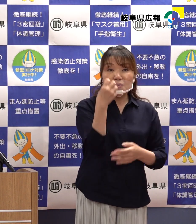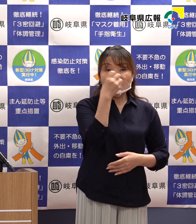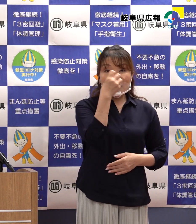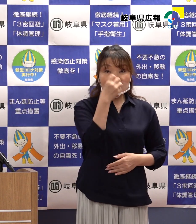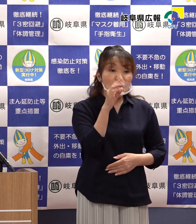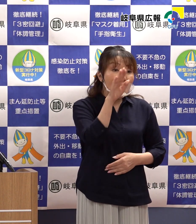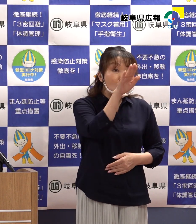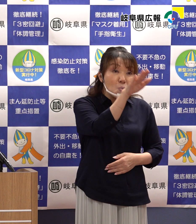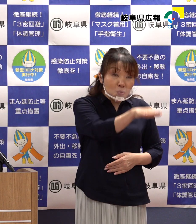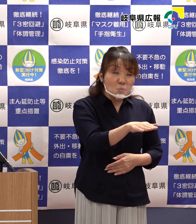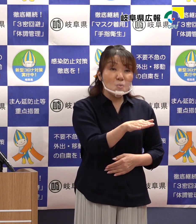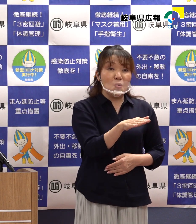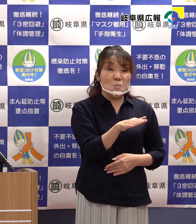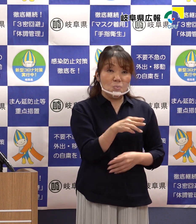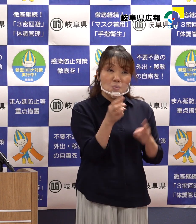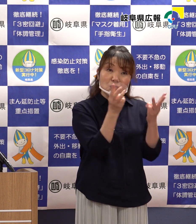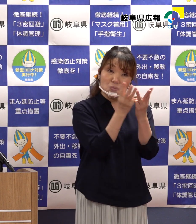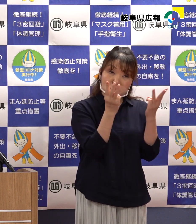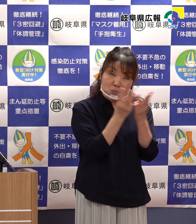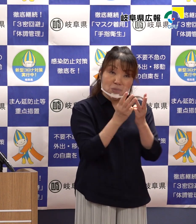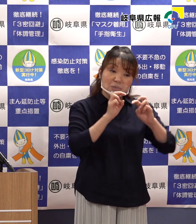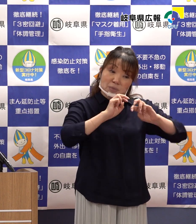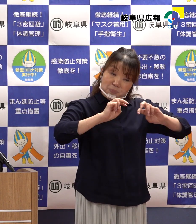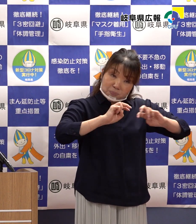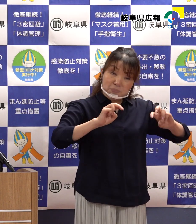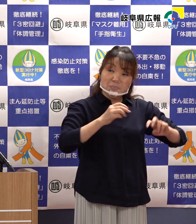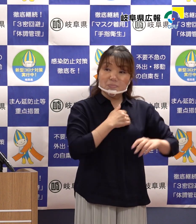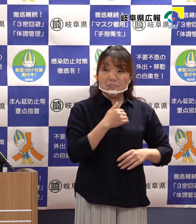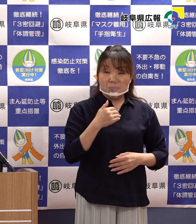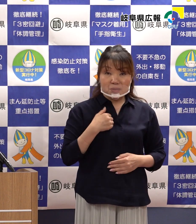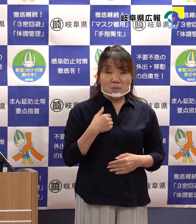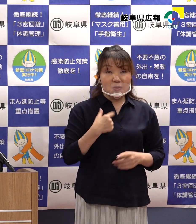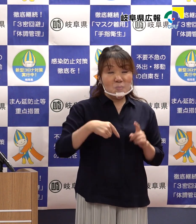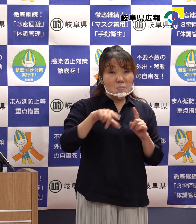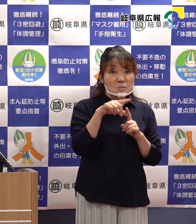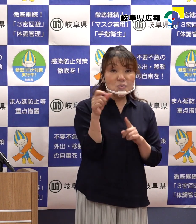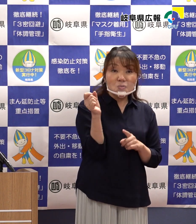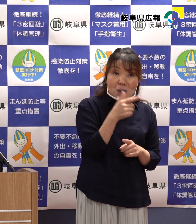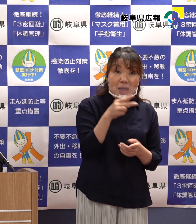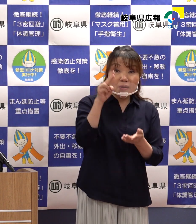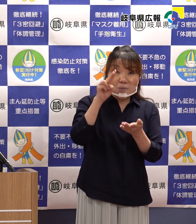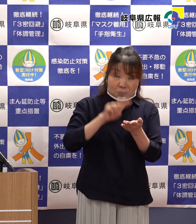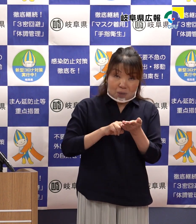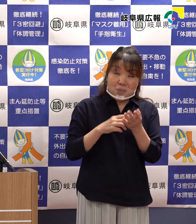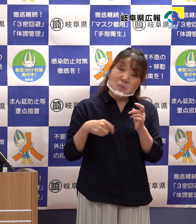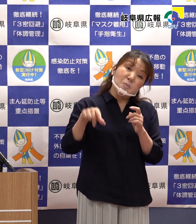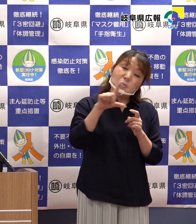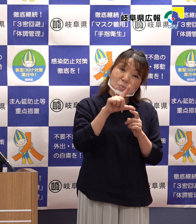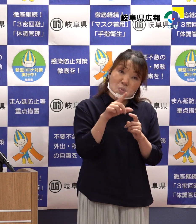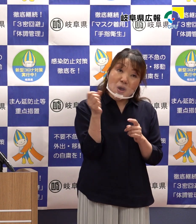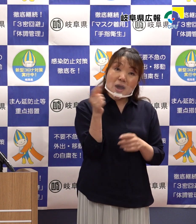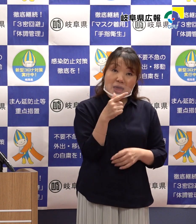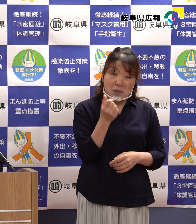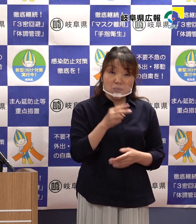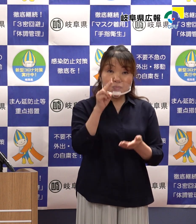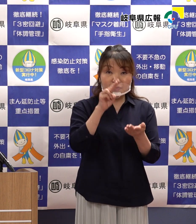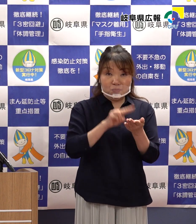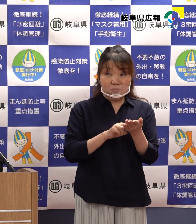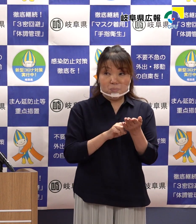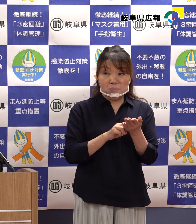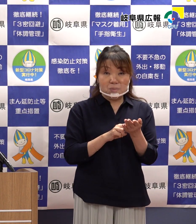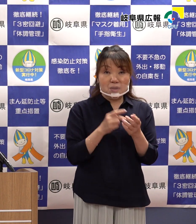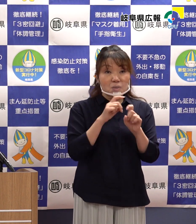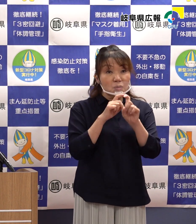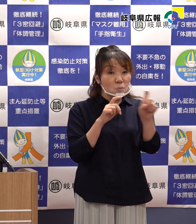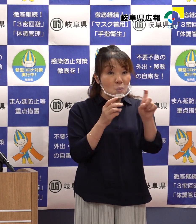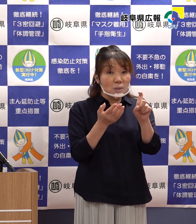る数字で検証されるんですね。 でも、もっと早くしてれば、もっと早くお伺いしたかもしれないんですけど、10日